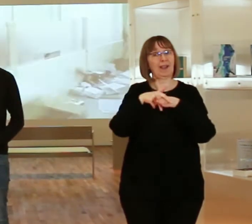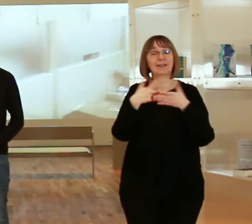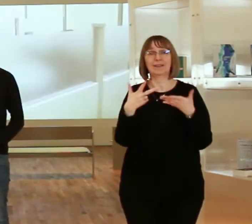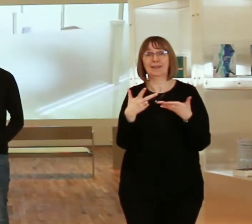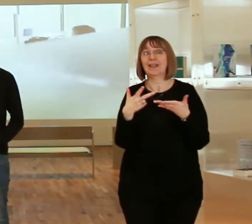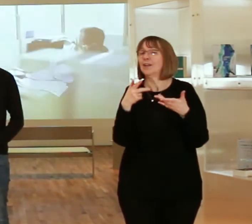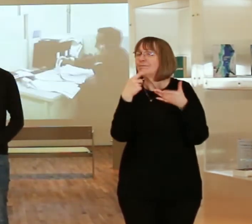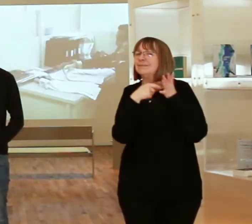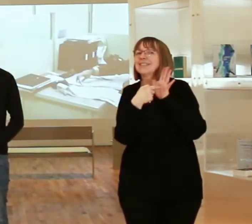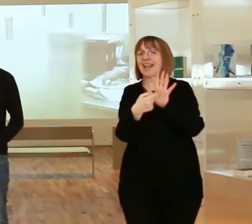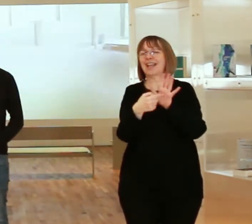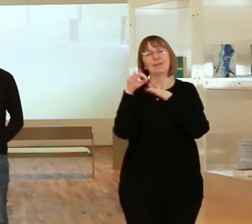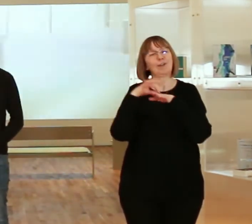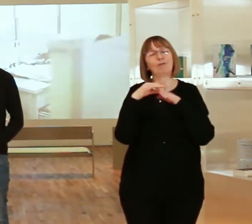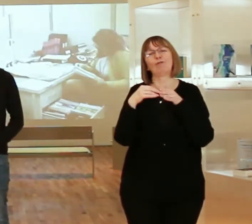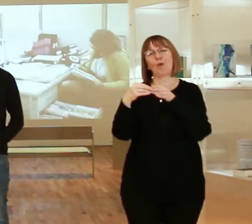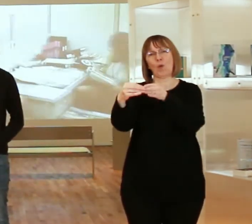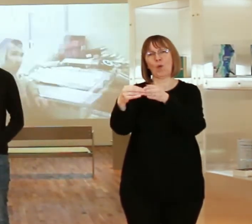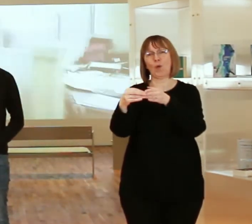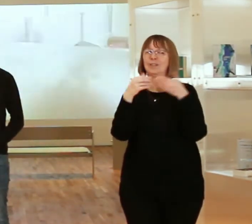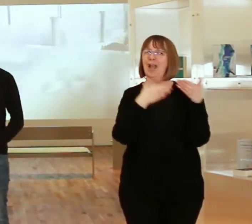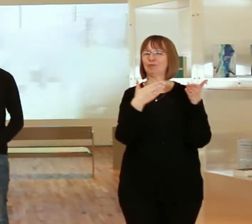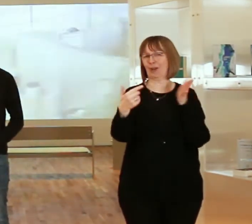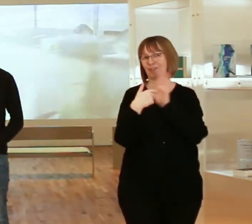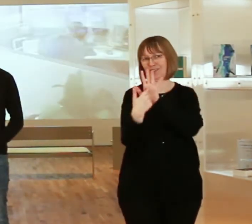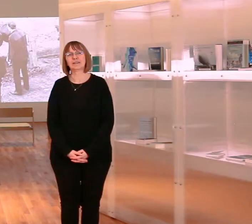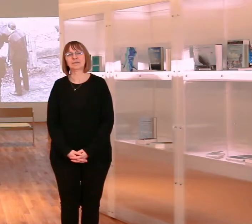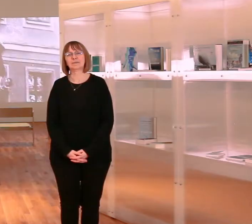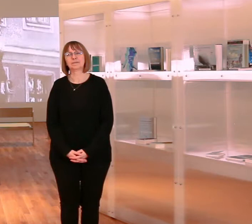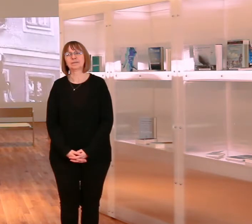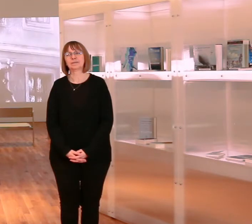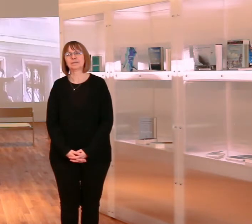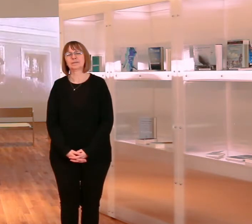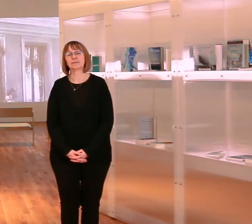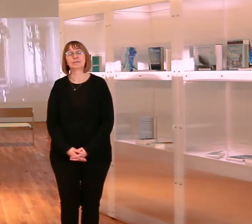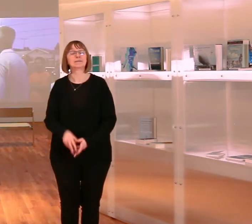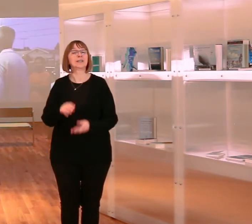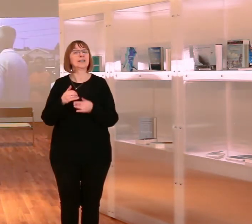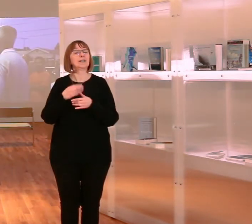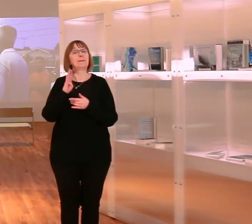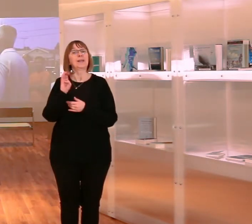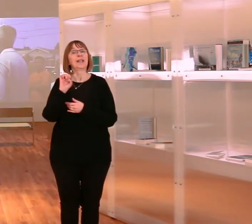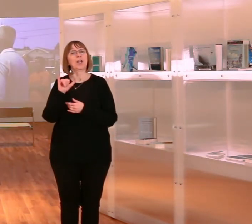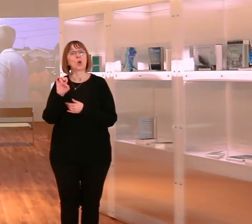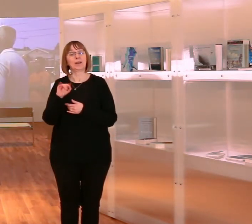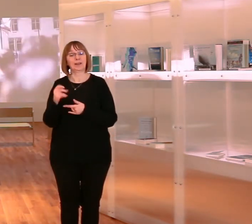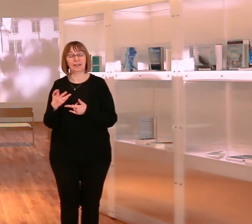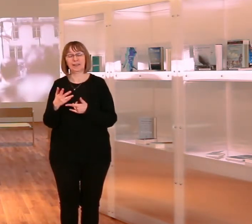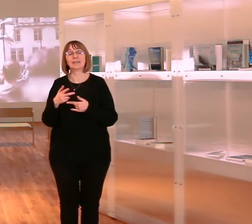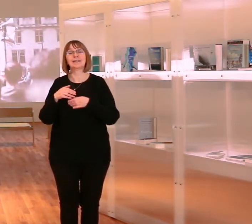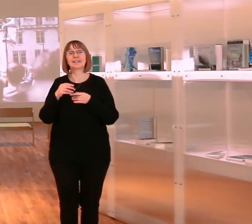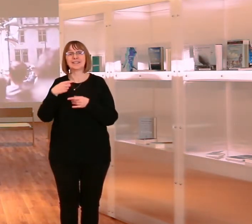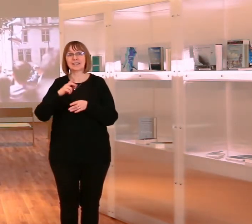Ihnen einen kleinen Einblick, eine Führung durch die Ausstellung zu geben. Beyond States, über die Grenzen von